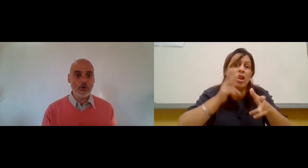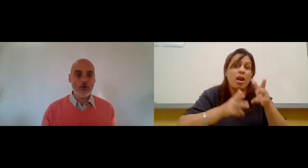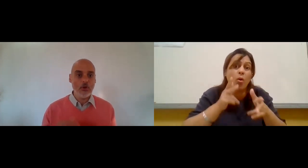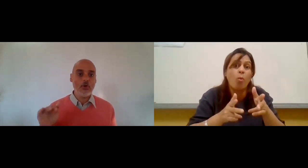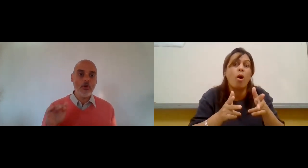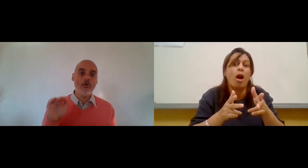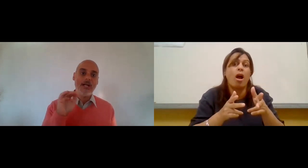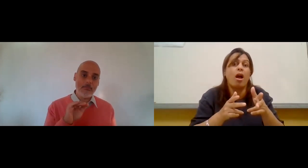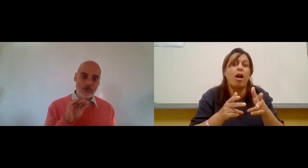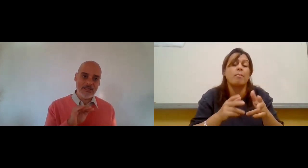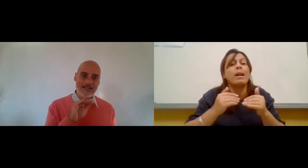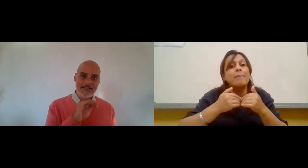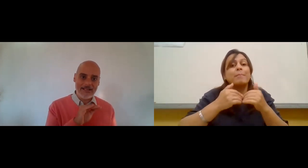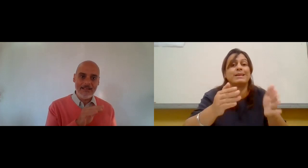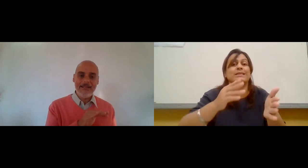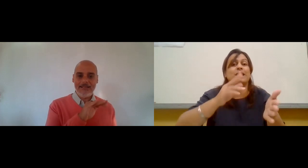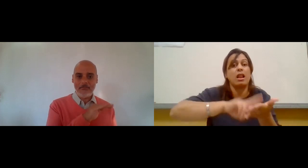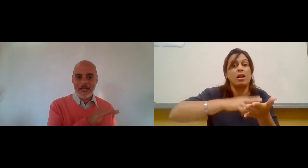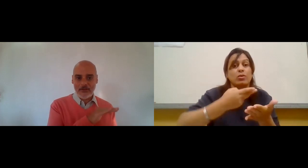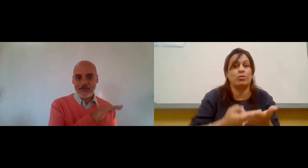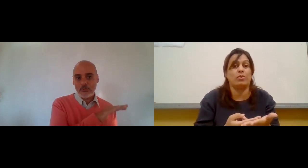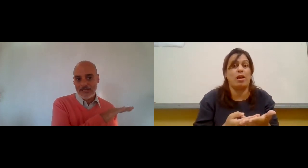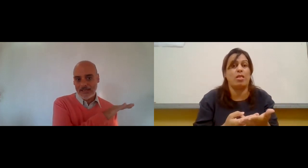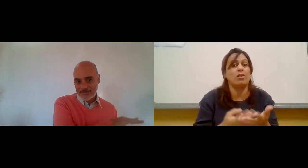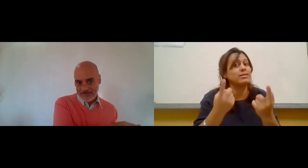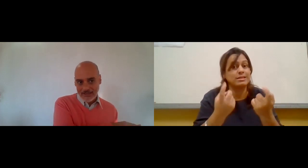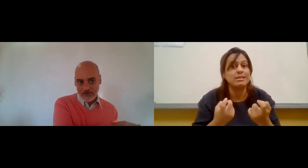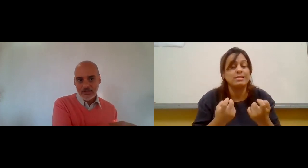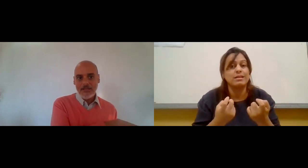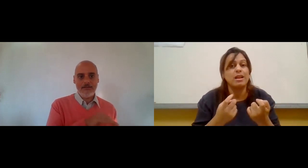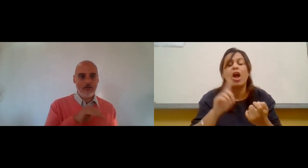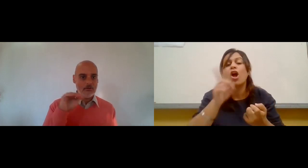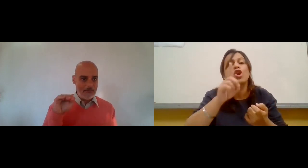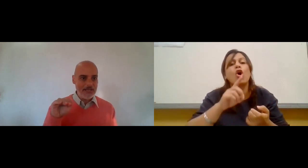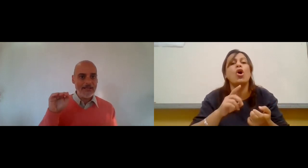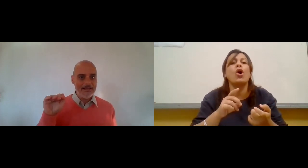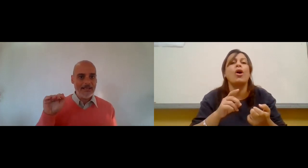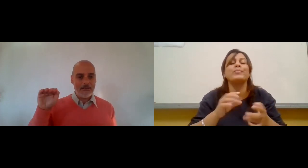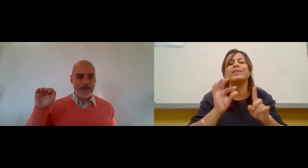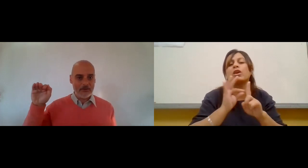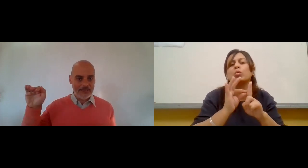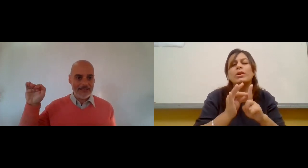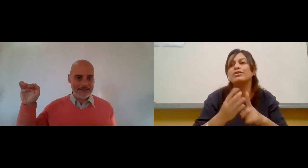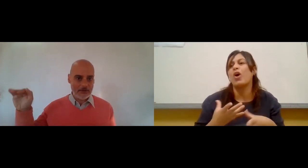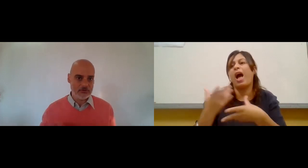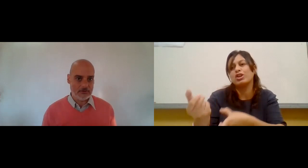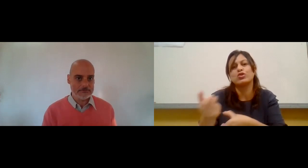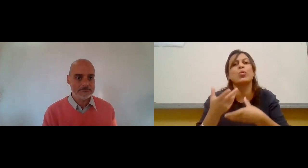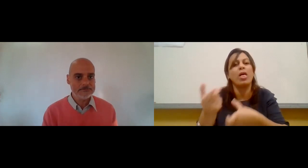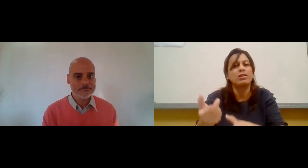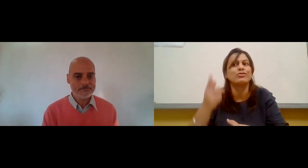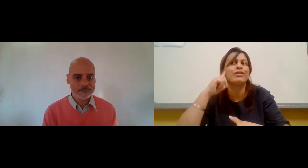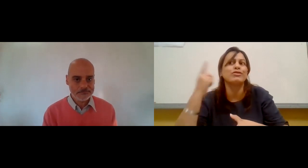consideramos, no colocamos la carrera en el plano de la ayuda a discapacitados, sino colocamos la carrera en el plano de la